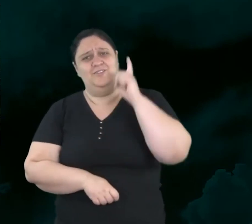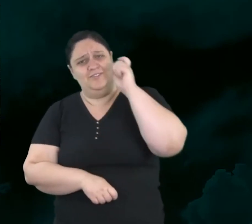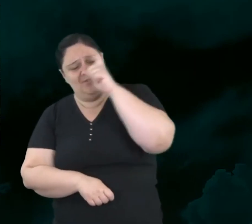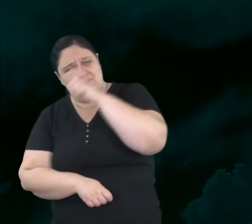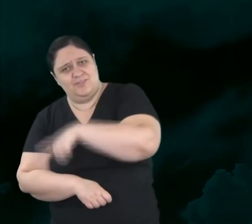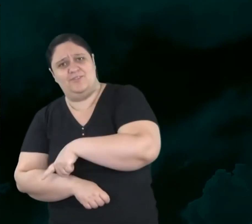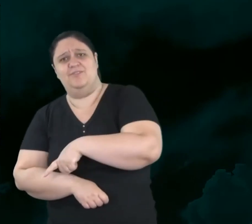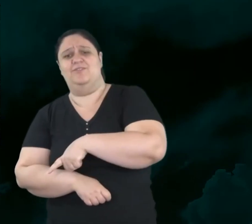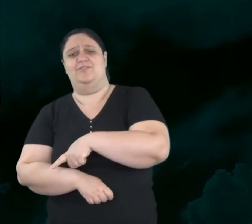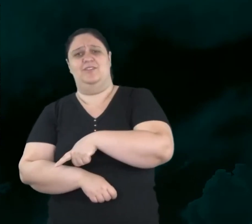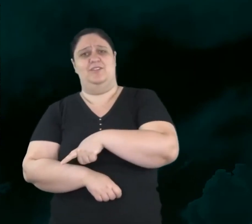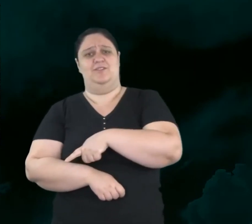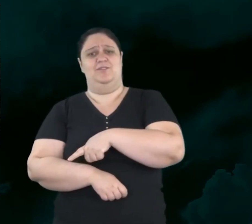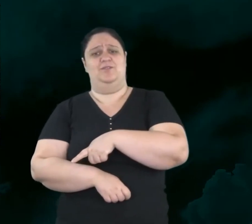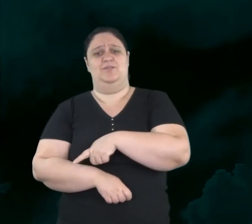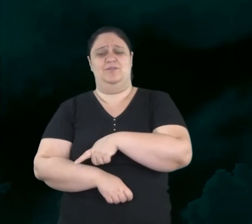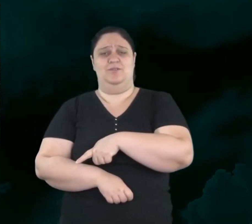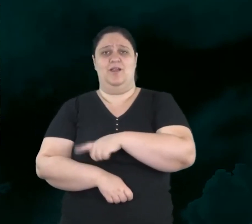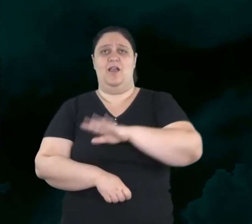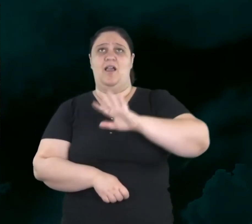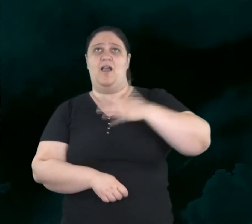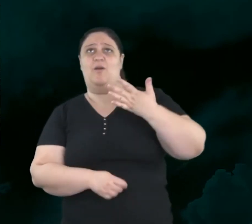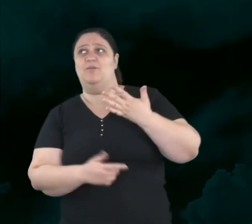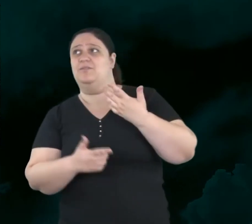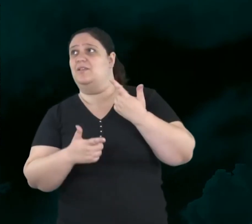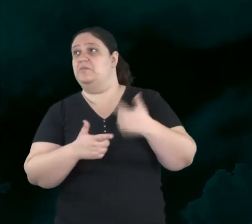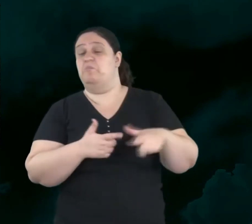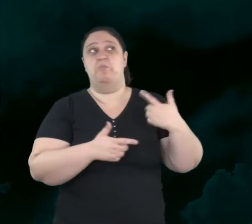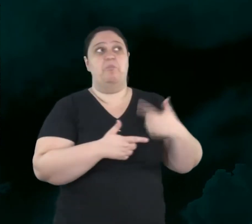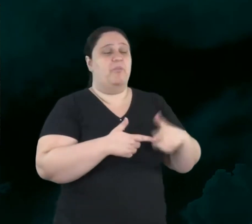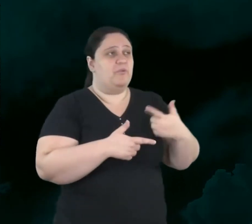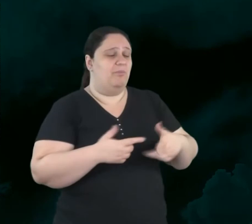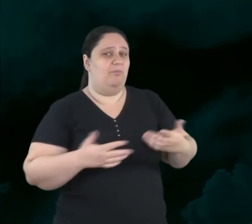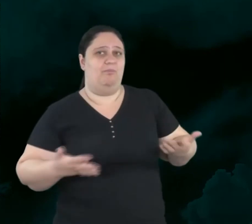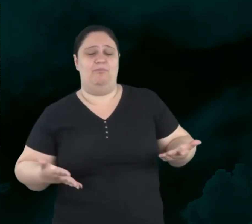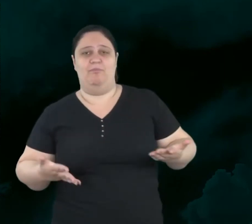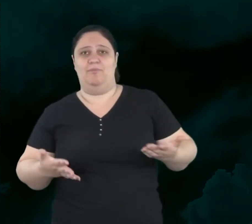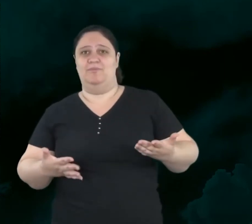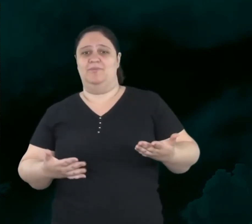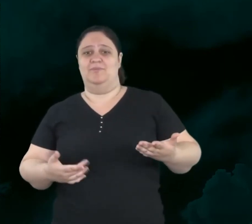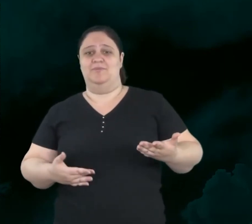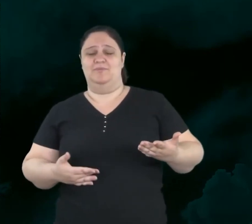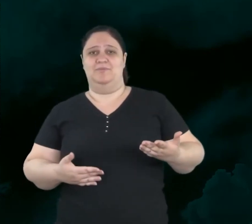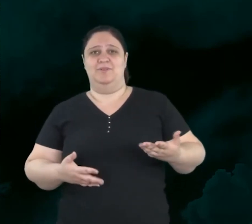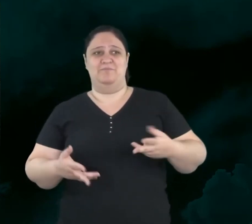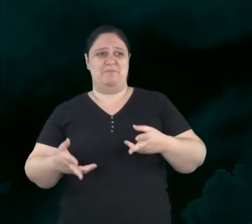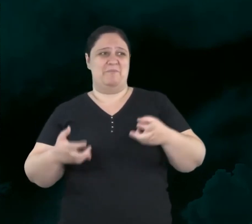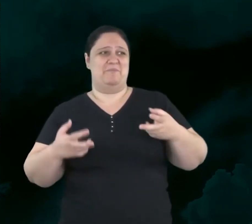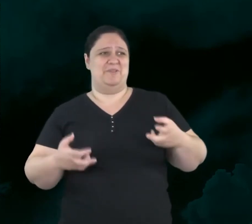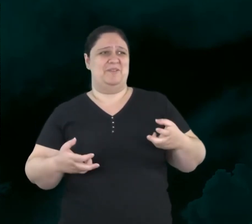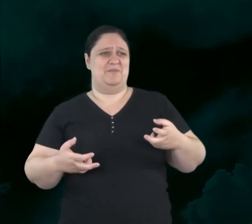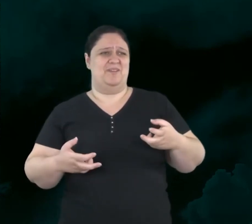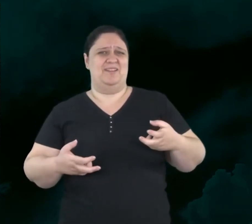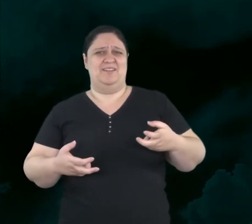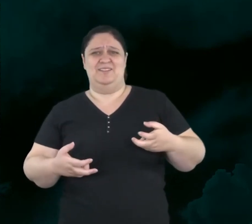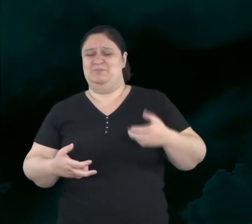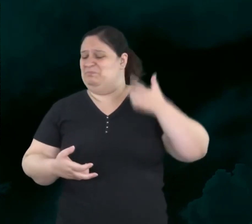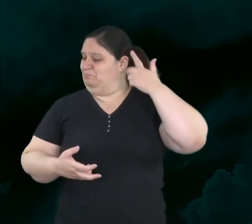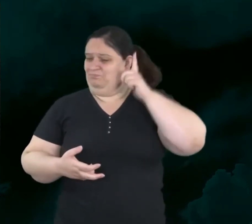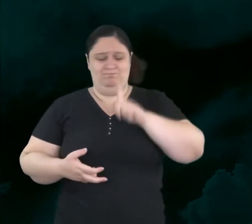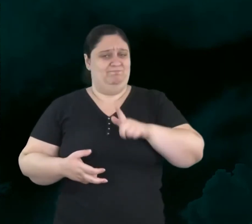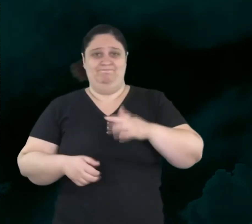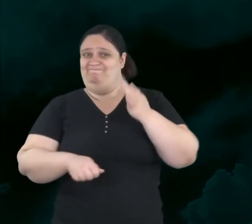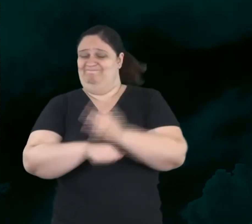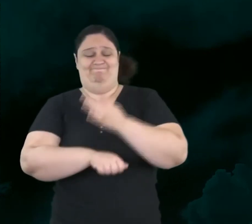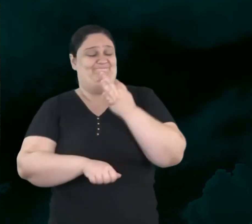na sua caminhada, aconteça uma situação extraordinária que você perceba está além das suas forças de